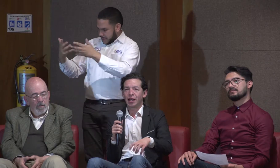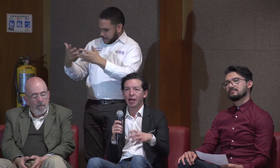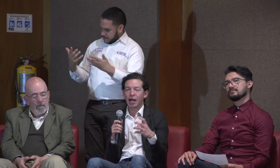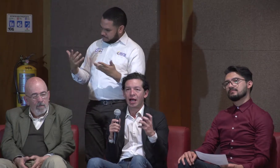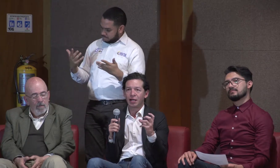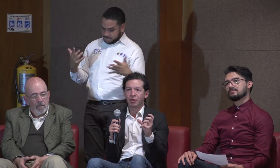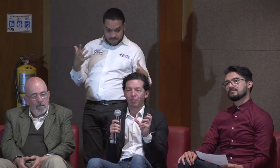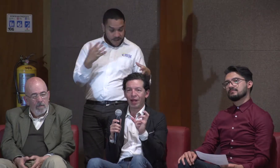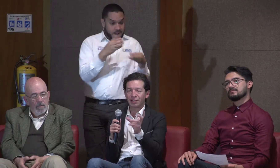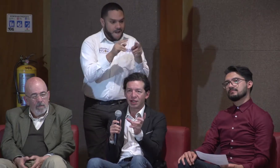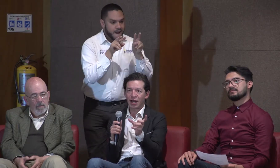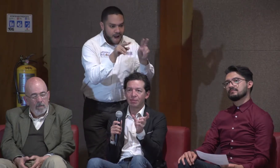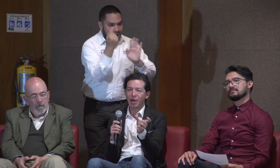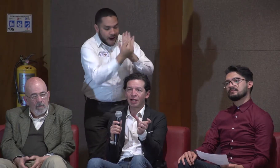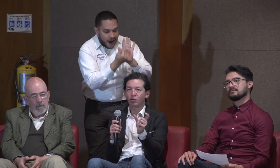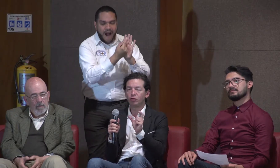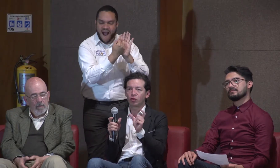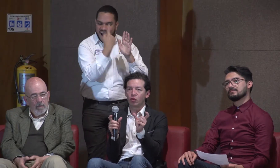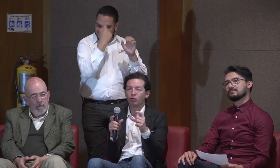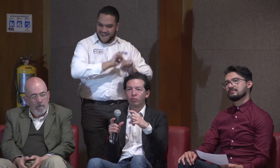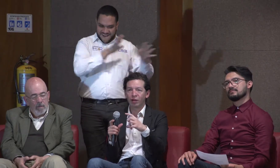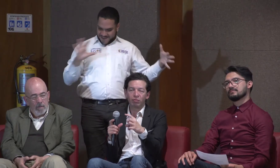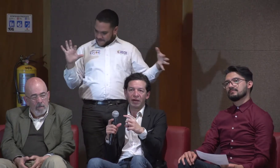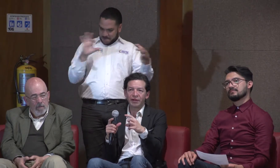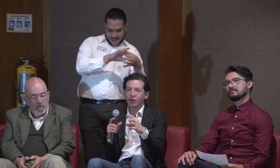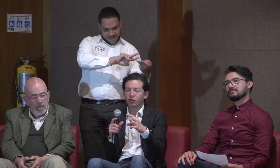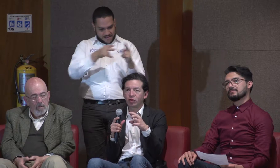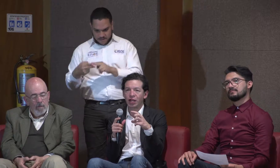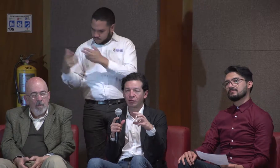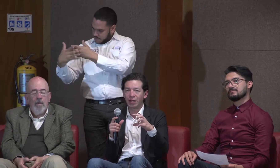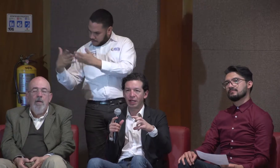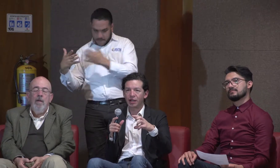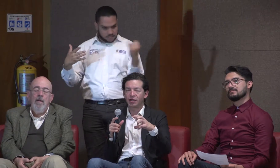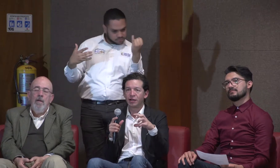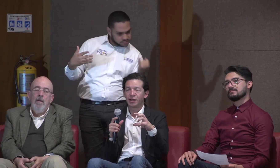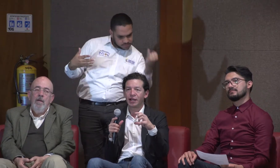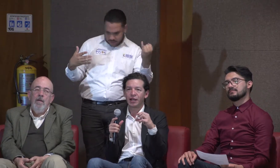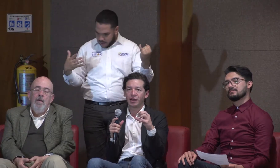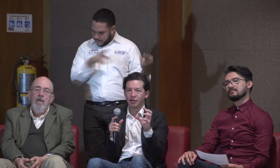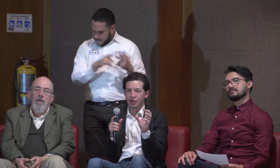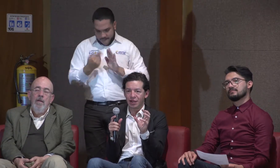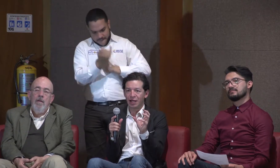y que al verse la imagen junto con un breve texto que la explica,